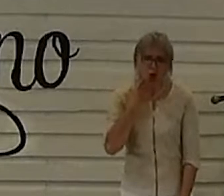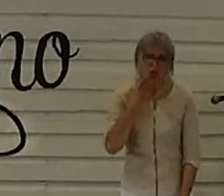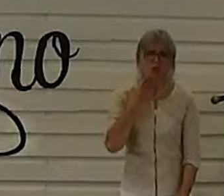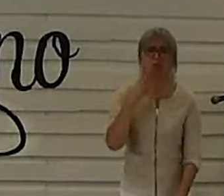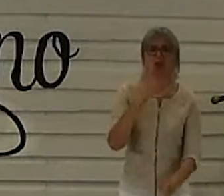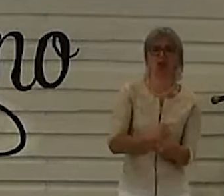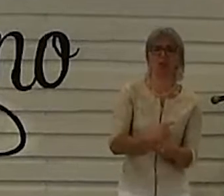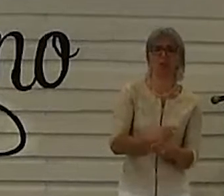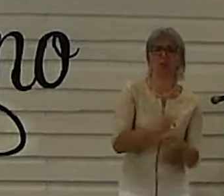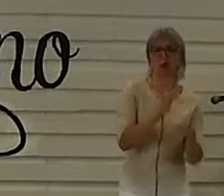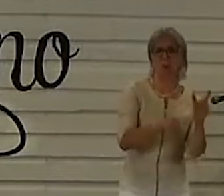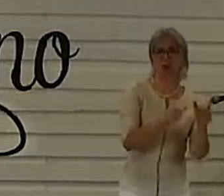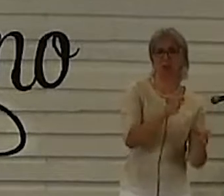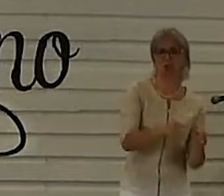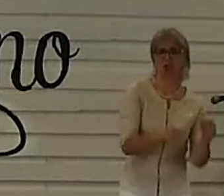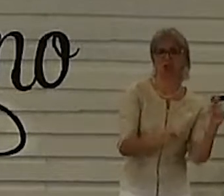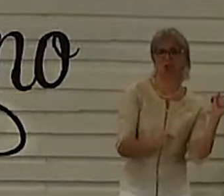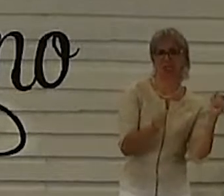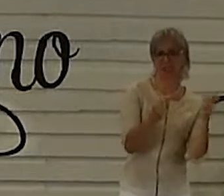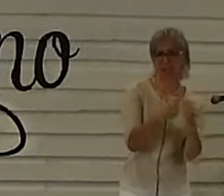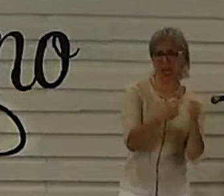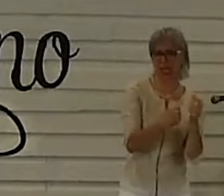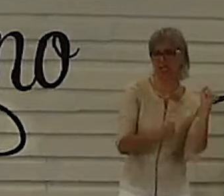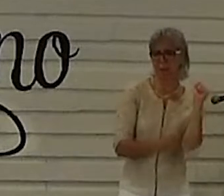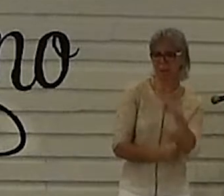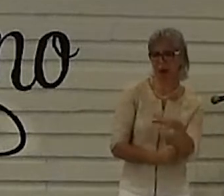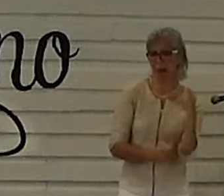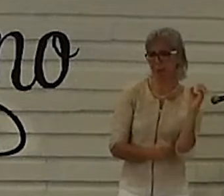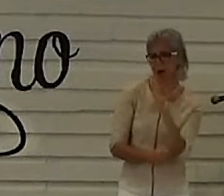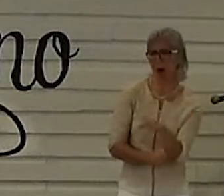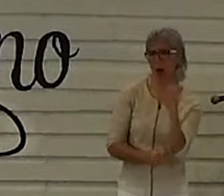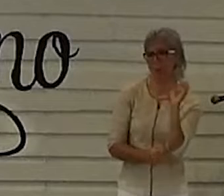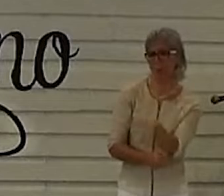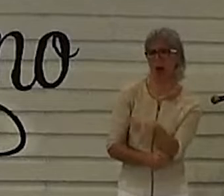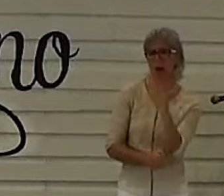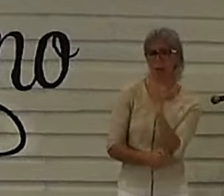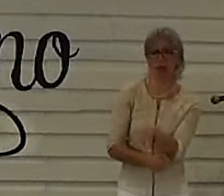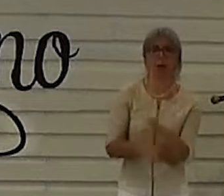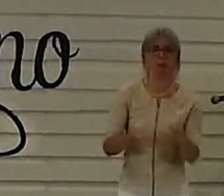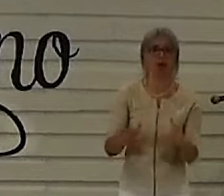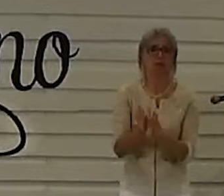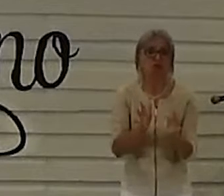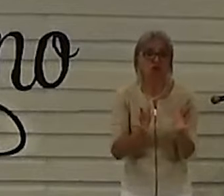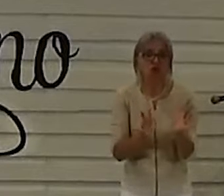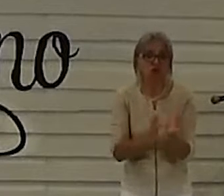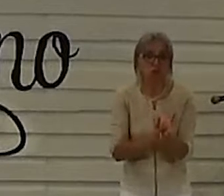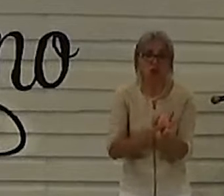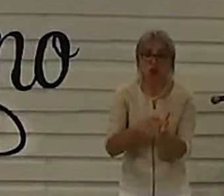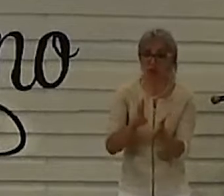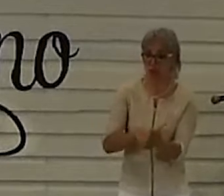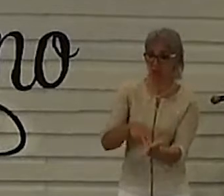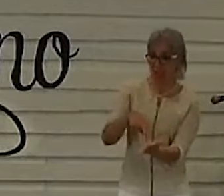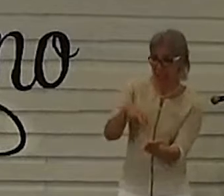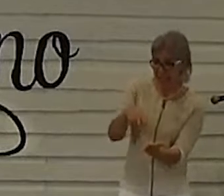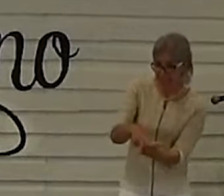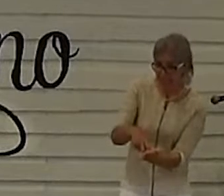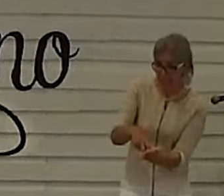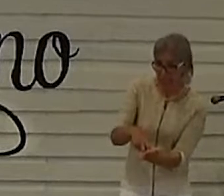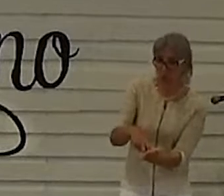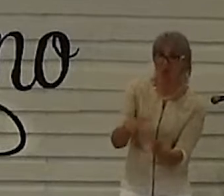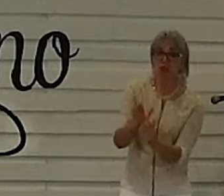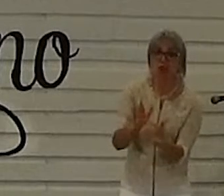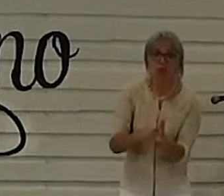legge, ma Gesù si è inchinato vicino a lei e ha iniziato a scrivere per terra e dopo gli ha detto, donna, dove sono i tuoi